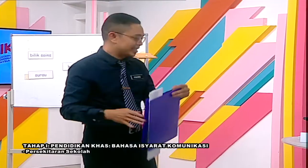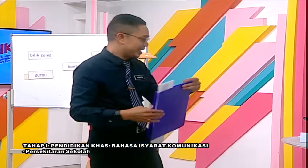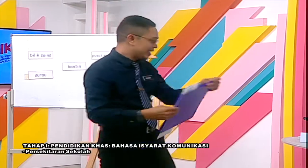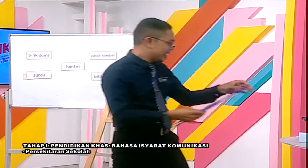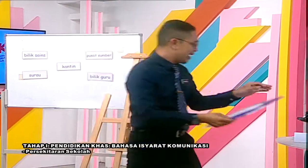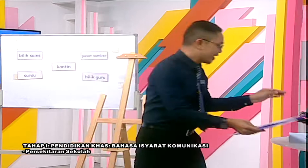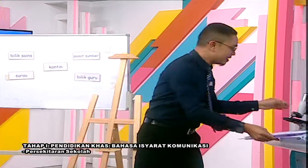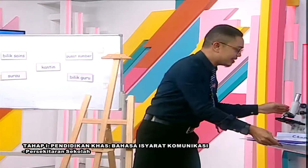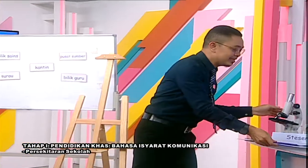Okey, ada